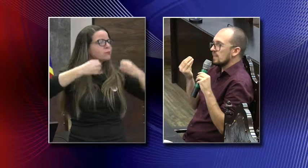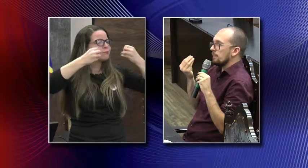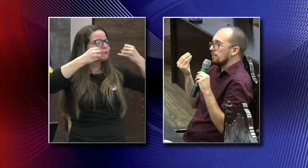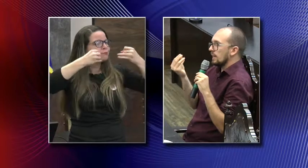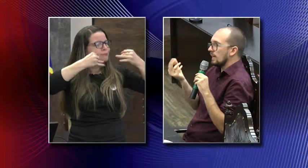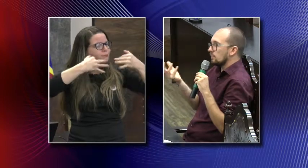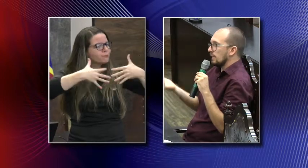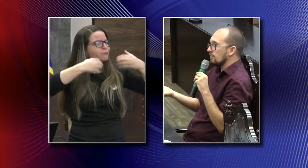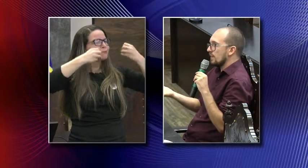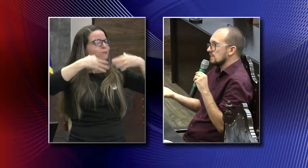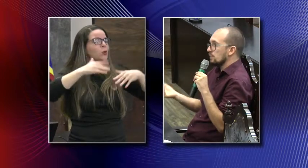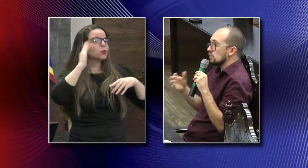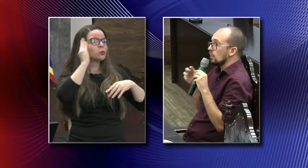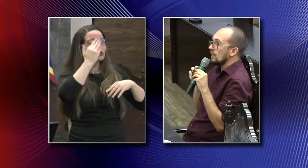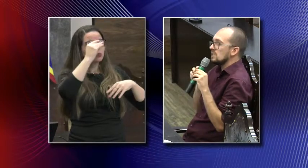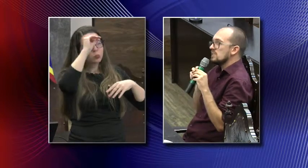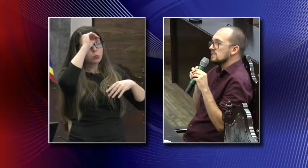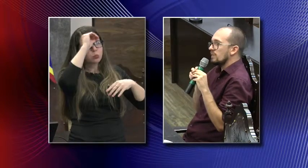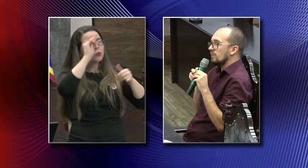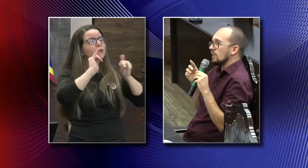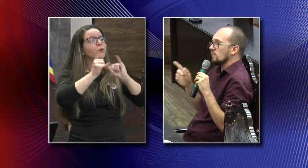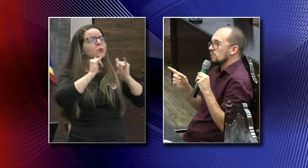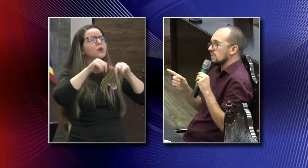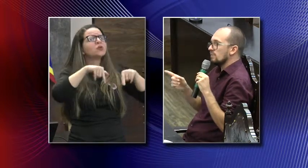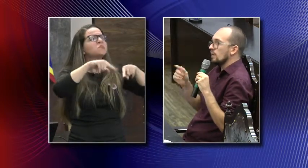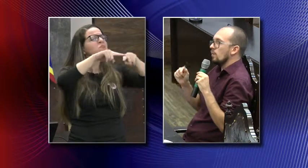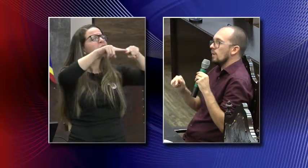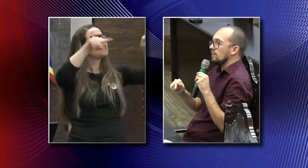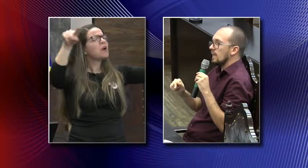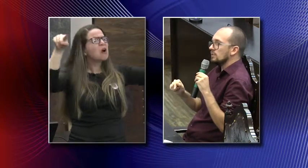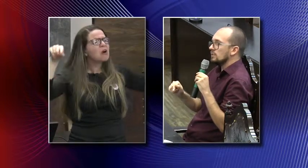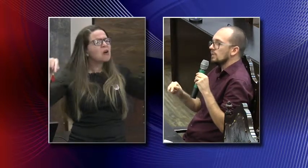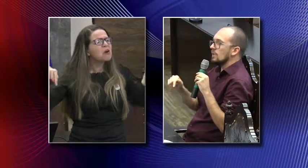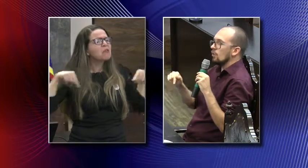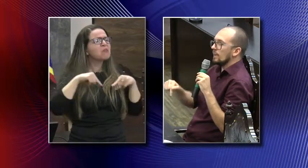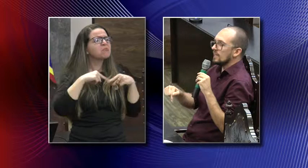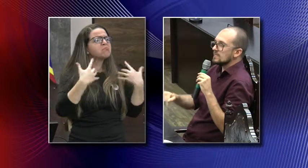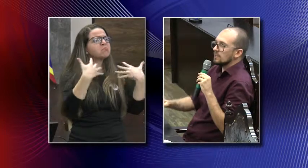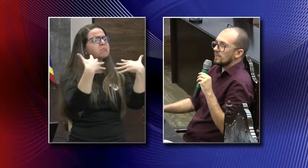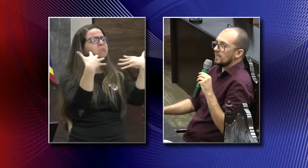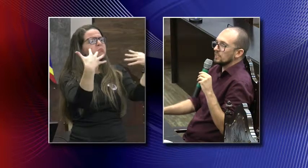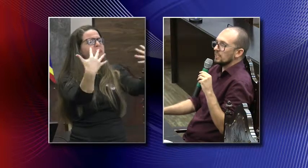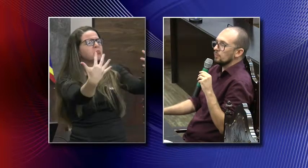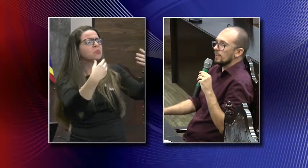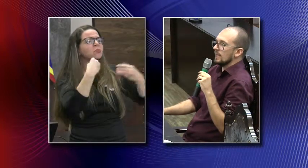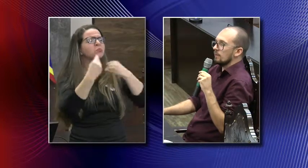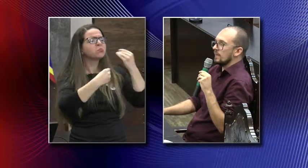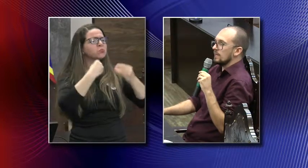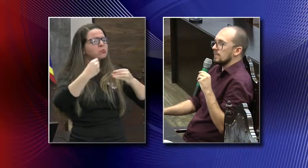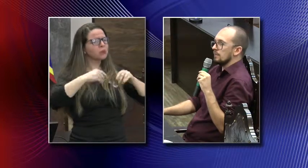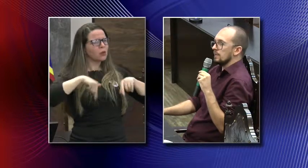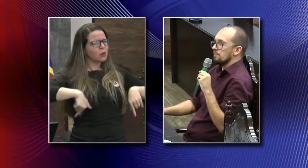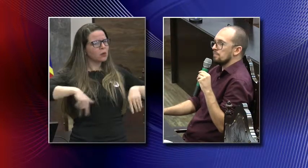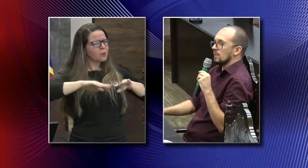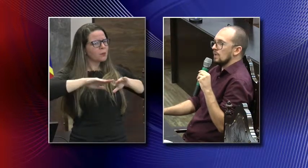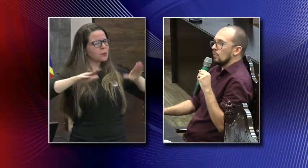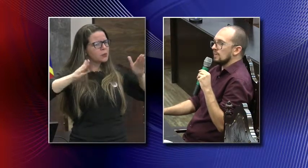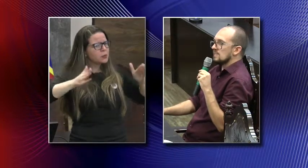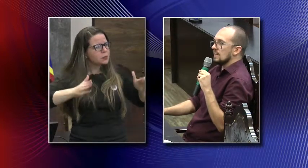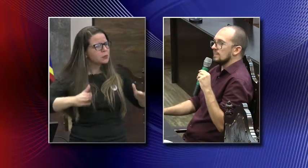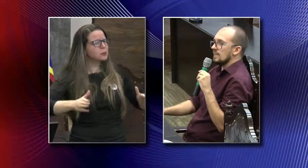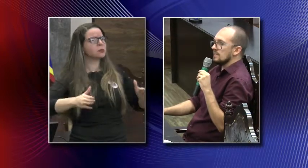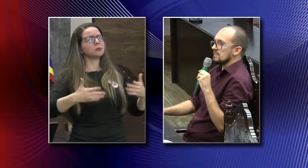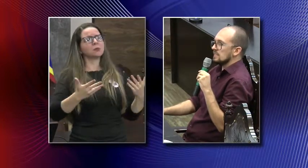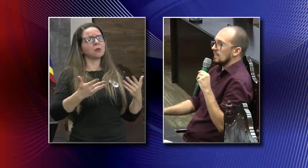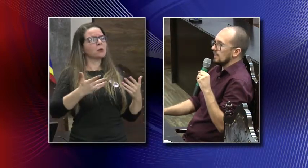sabe, que está preparado para levar essa pessoa e descrever, inclusive, o ambiente. Como é que é esse ambiente aqui do plenário da Câmara?